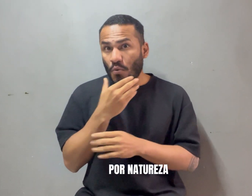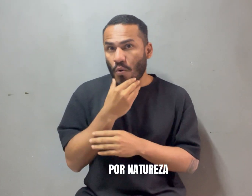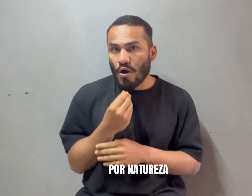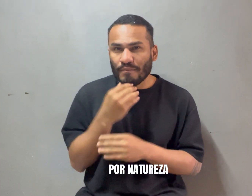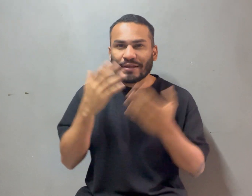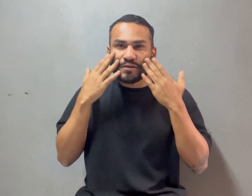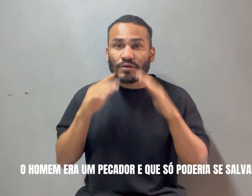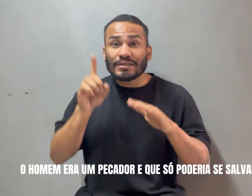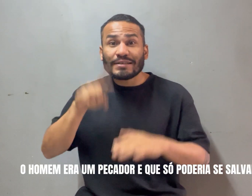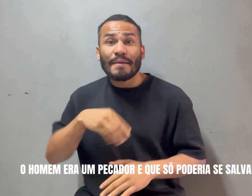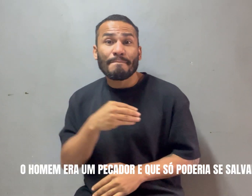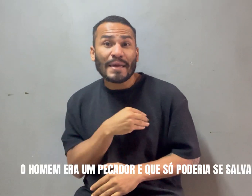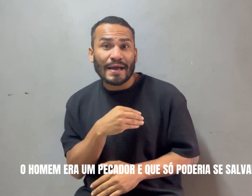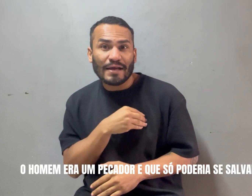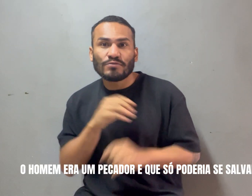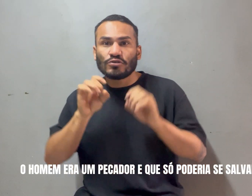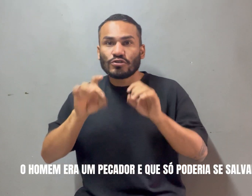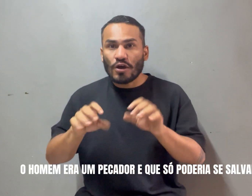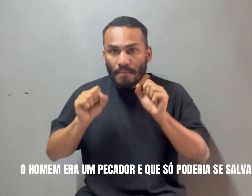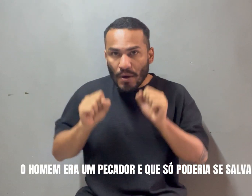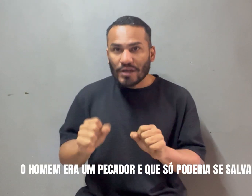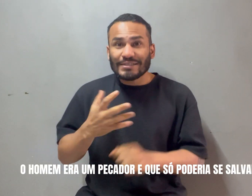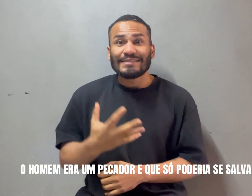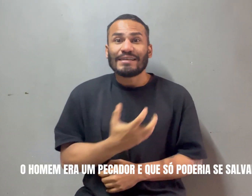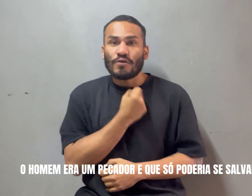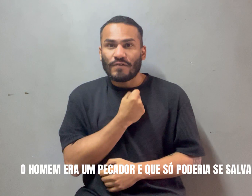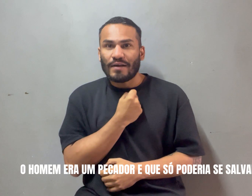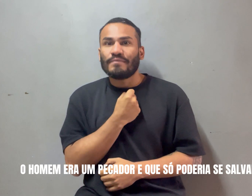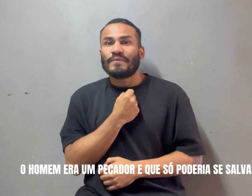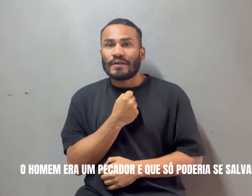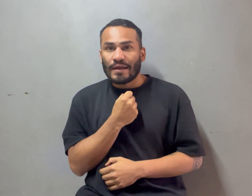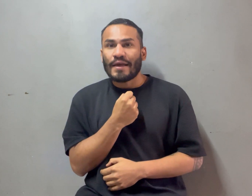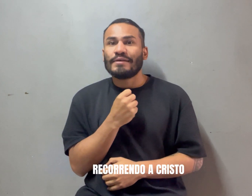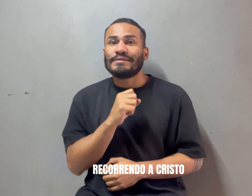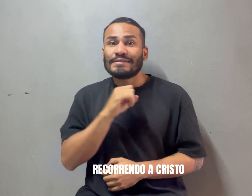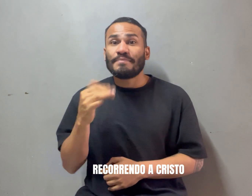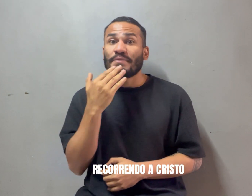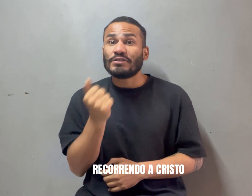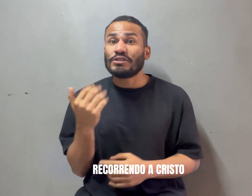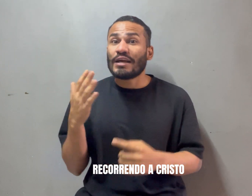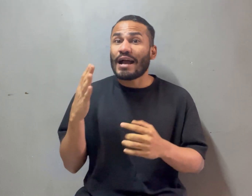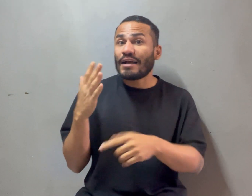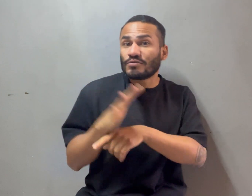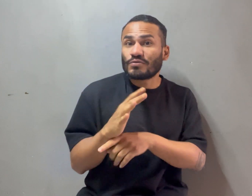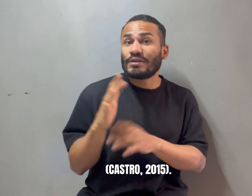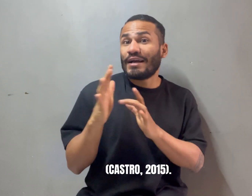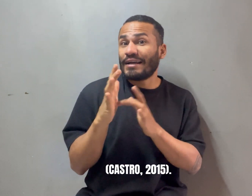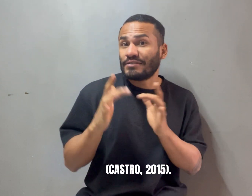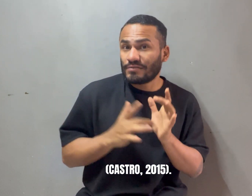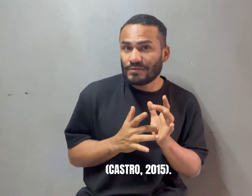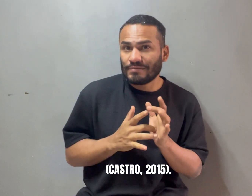natureza, o homem era um pecador e que só poderia se salvar recorrendo a Cristo. Castro,